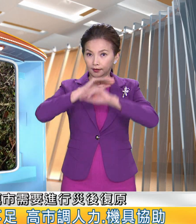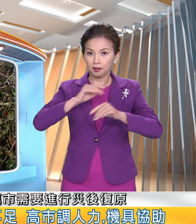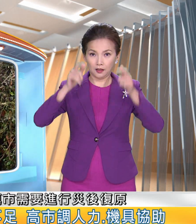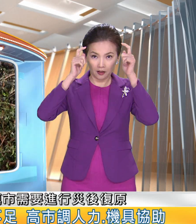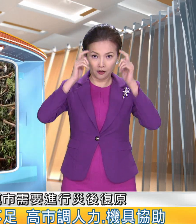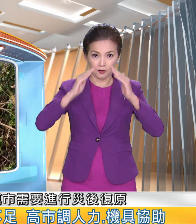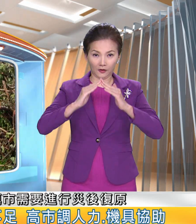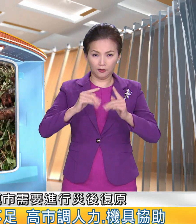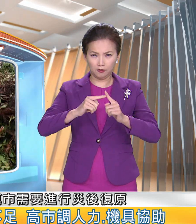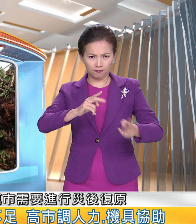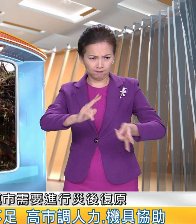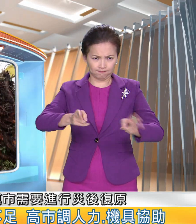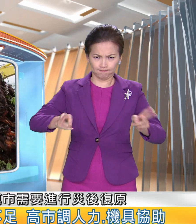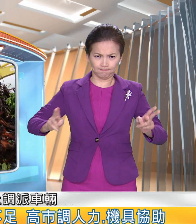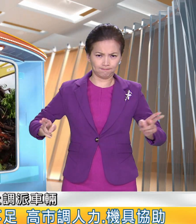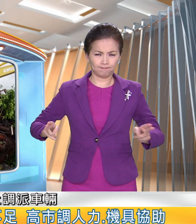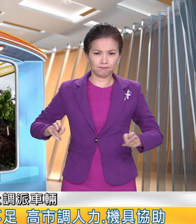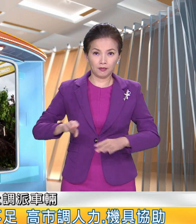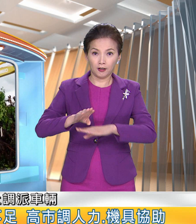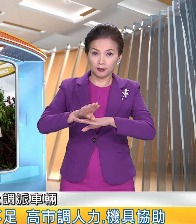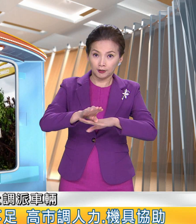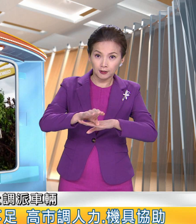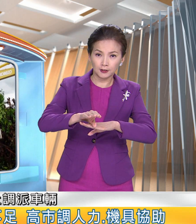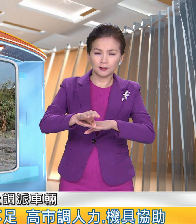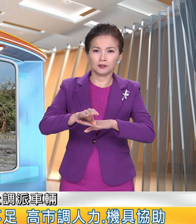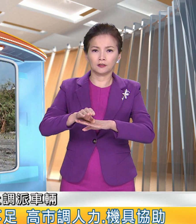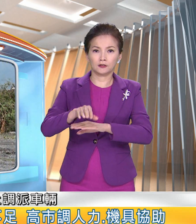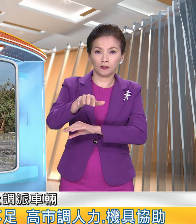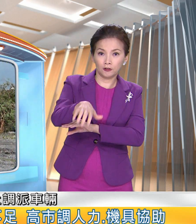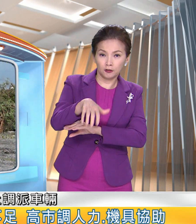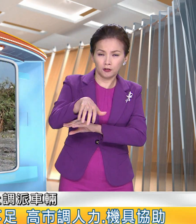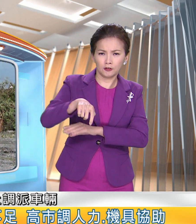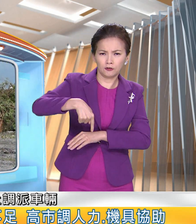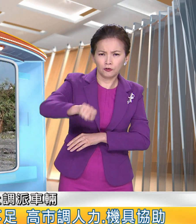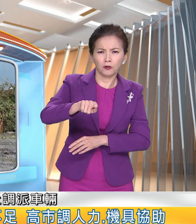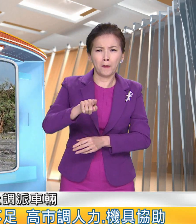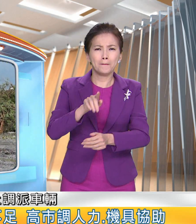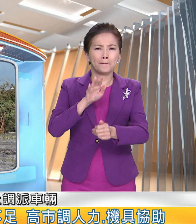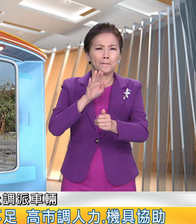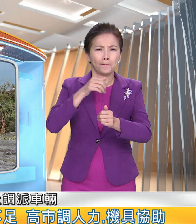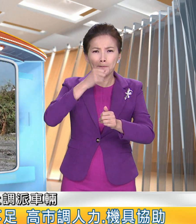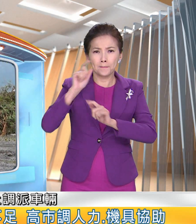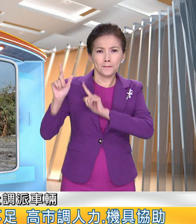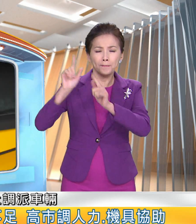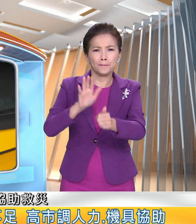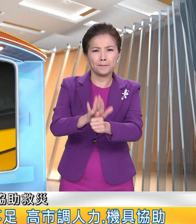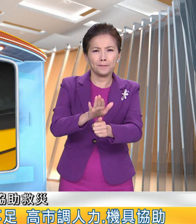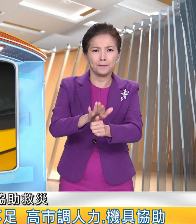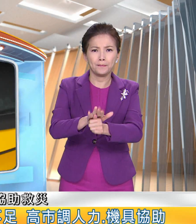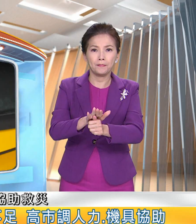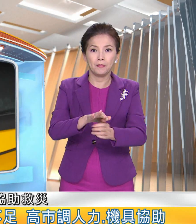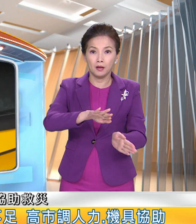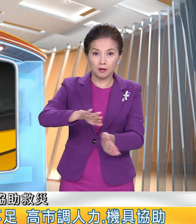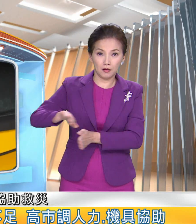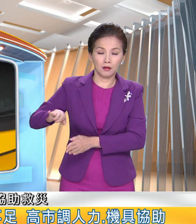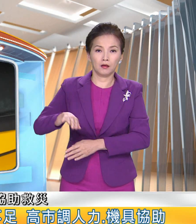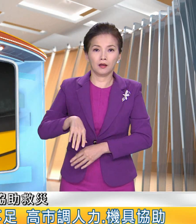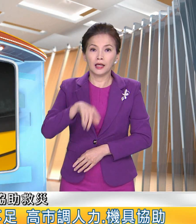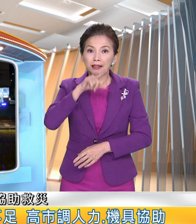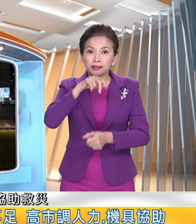原，而高雄市在六号晚上就调派车辆、机具和人力进驻，协助